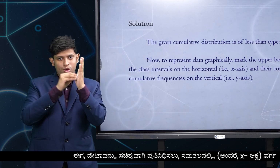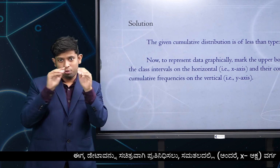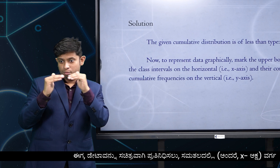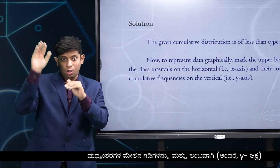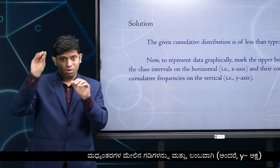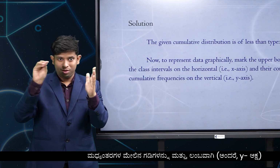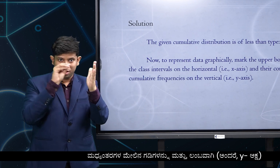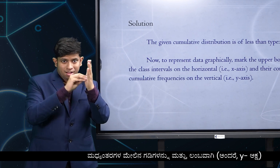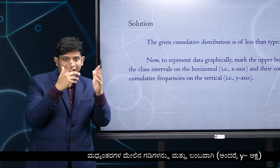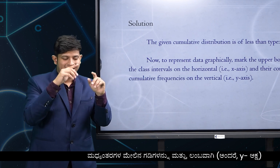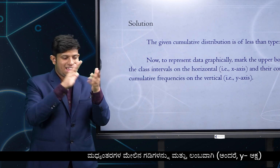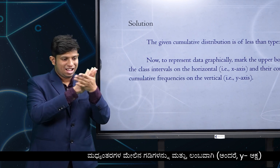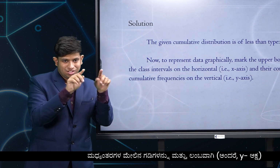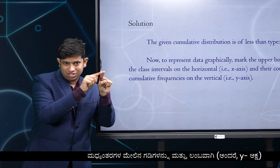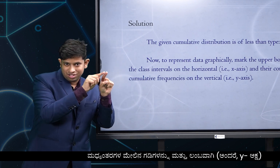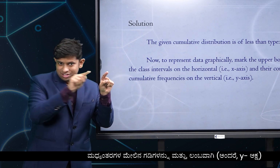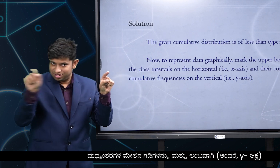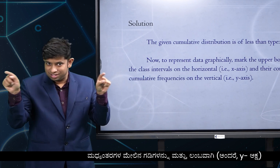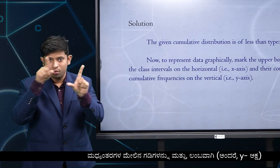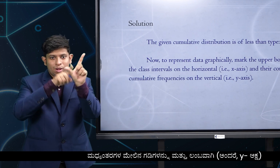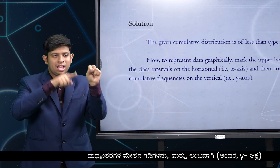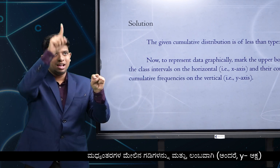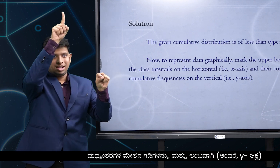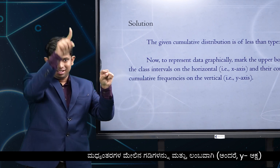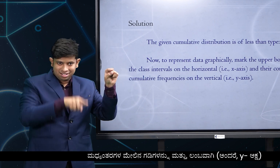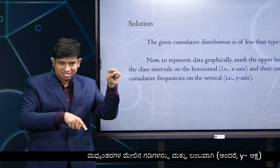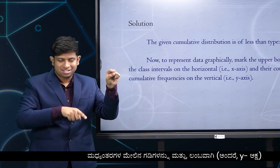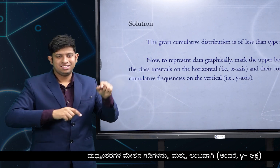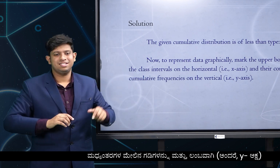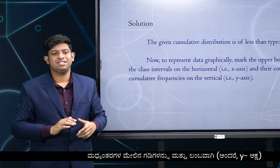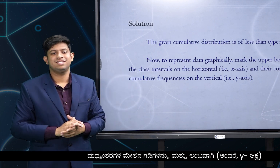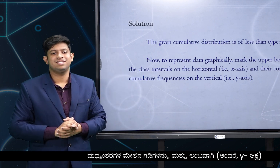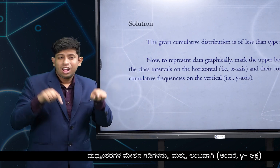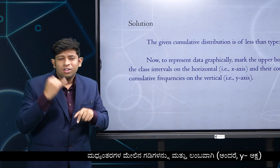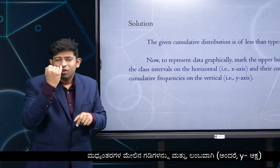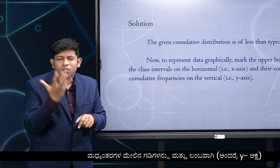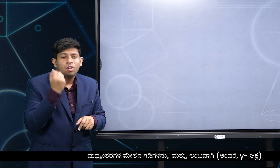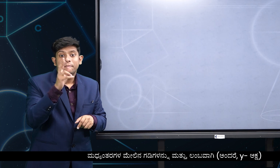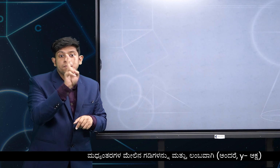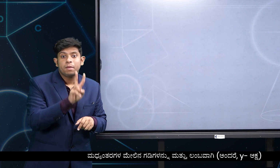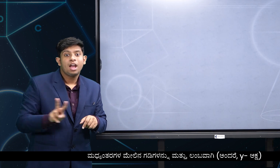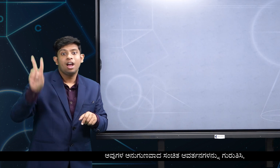ವರ್ಗ ಮಧ್ಯಂತರಗಳ ಮೇಲಿನ ಗಡಿಗಳನ್ನು ಮತ್ತು ಲಂಬವಾಗಿ ಅಂದರೆ y- ಅಕ್ಷ,